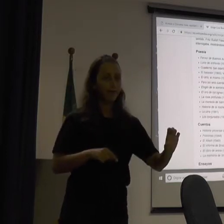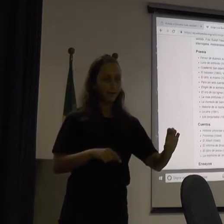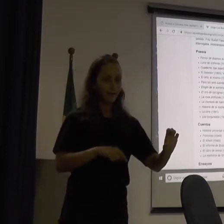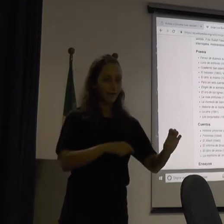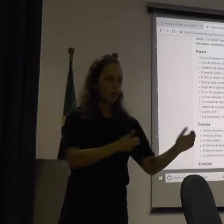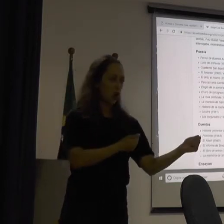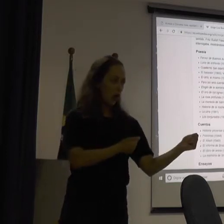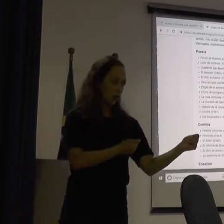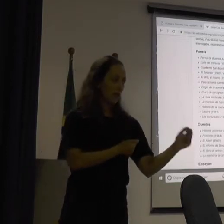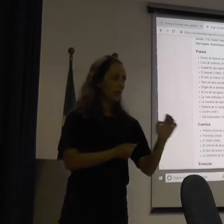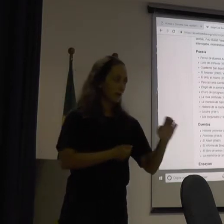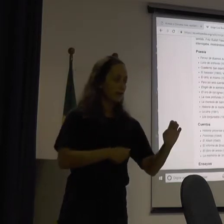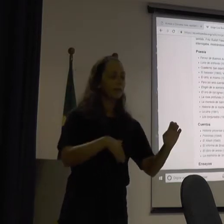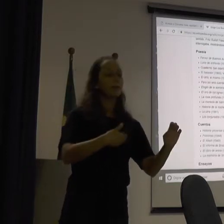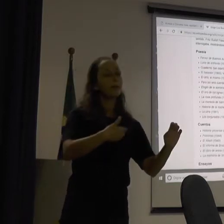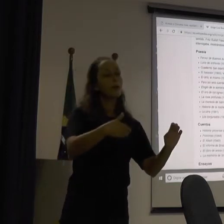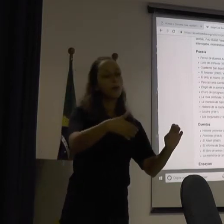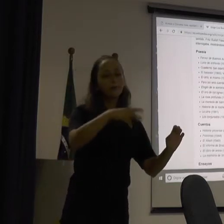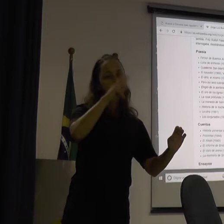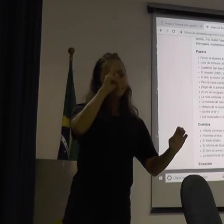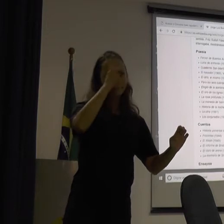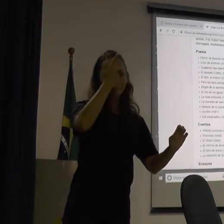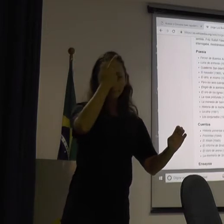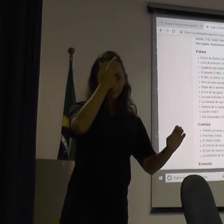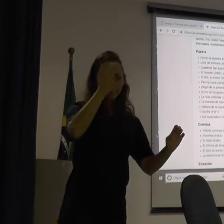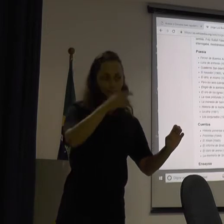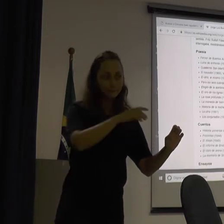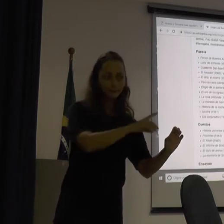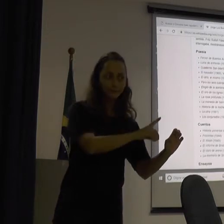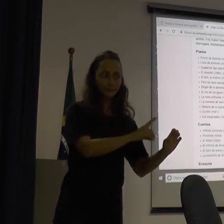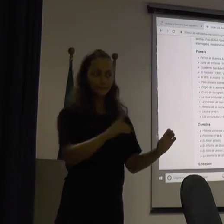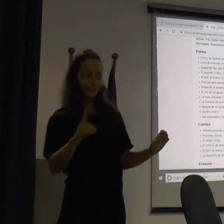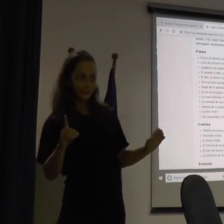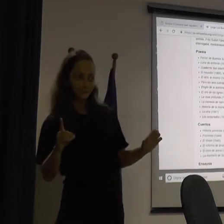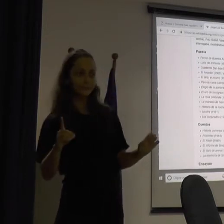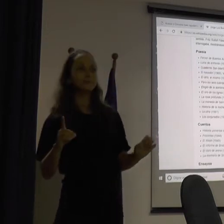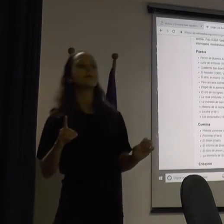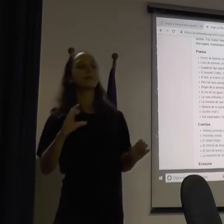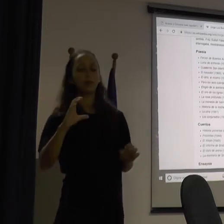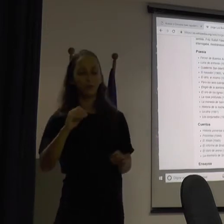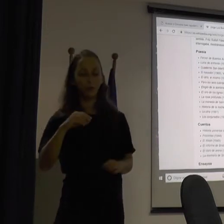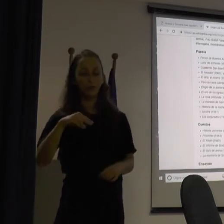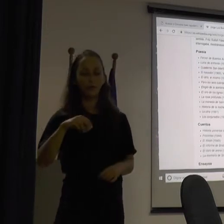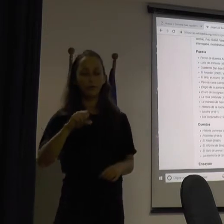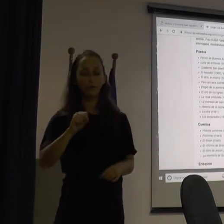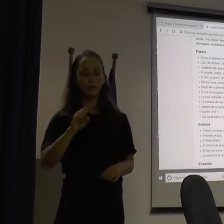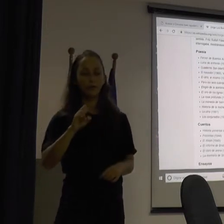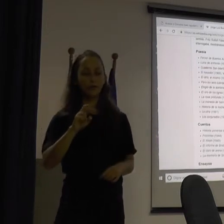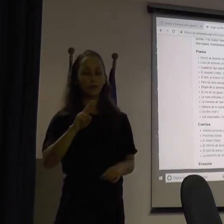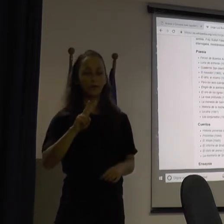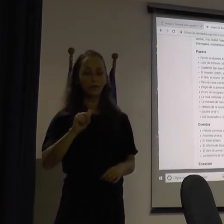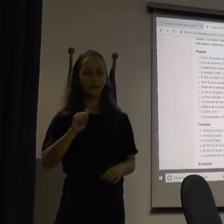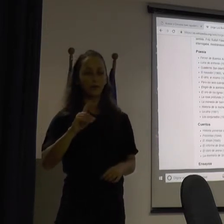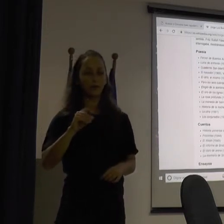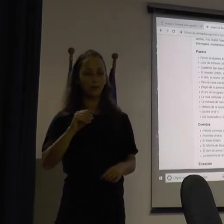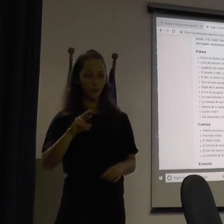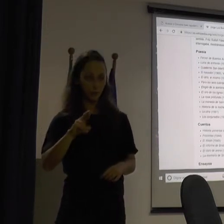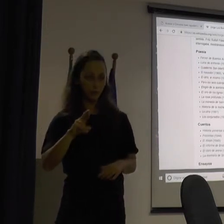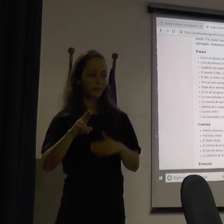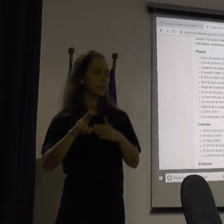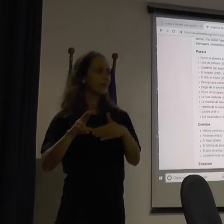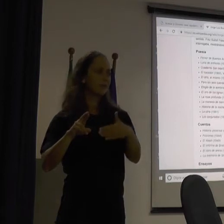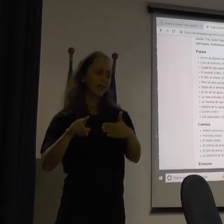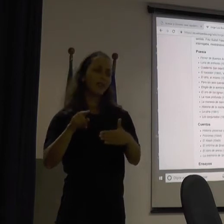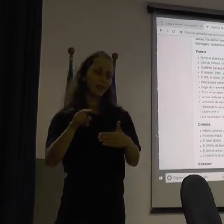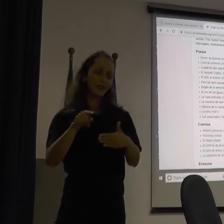se transformou num conservador e em um certo momento tomou muitas atitudes assim lamentáveis, algumas delas,